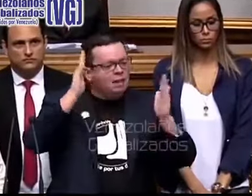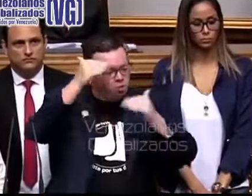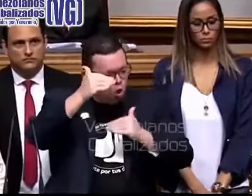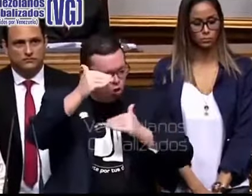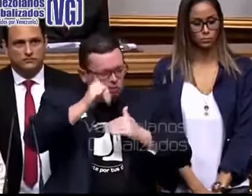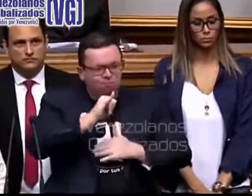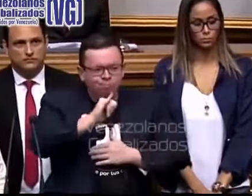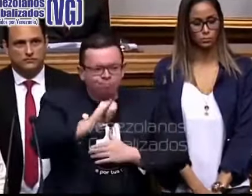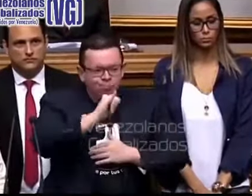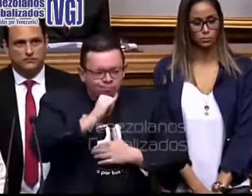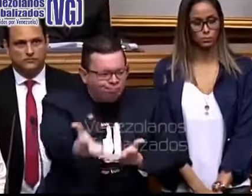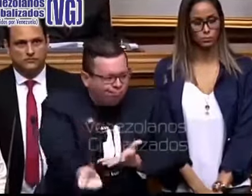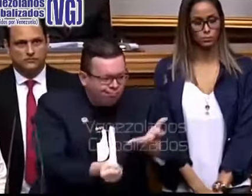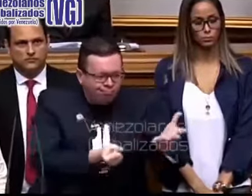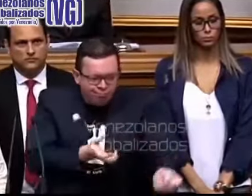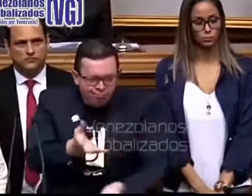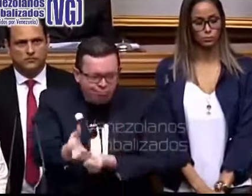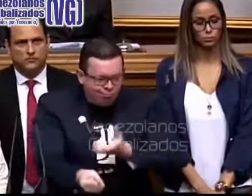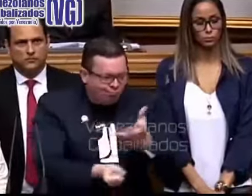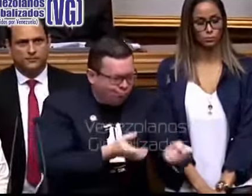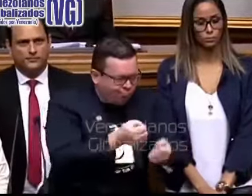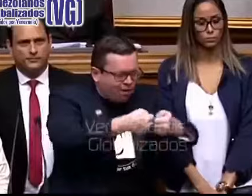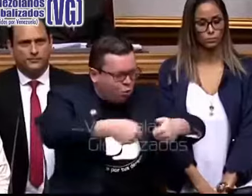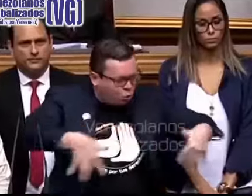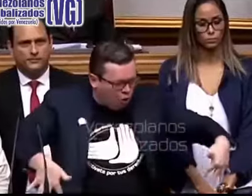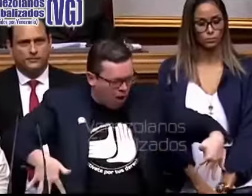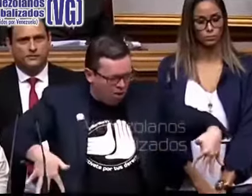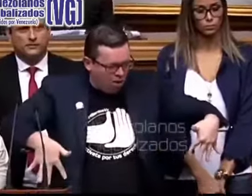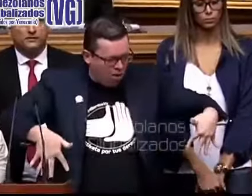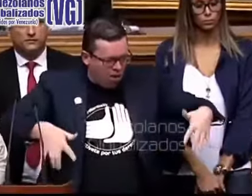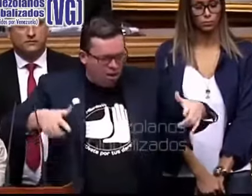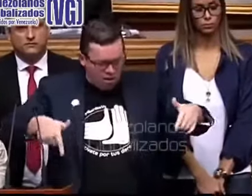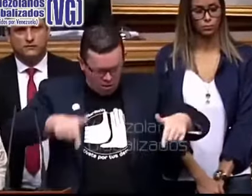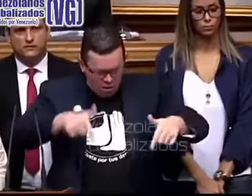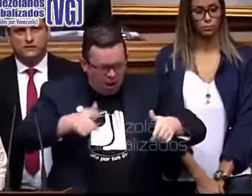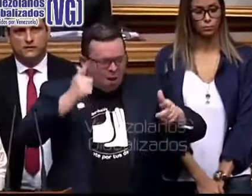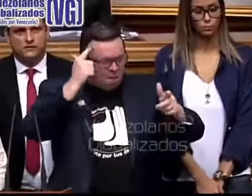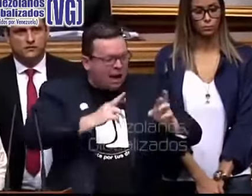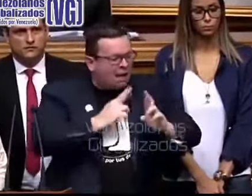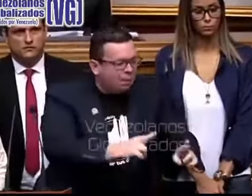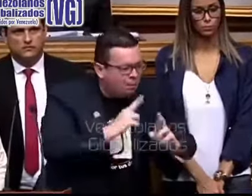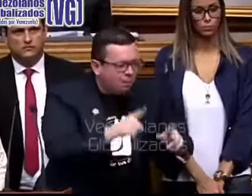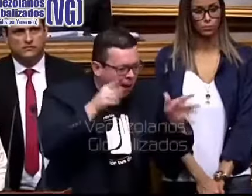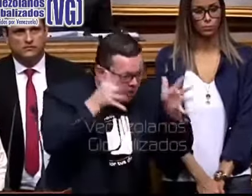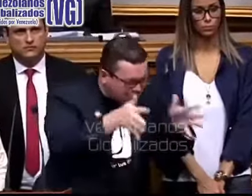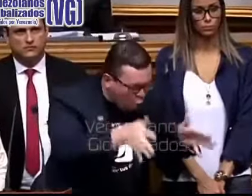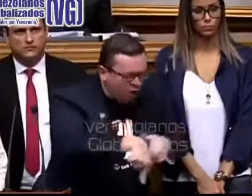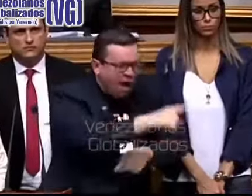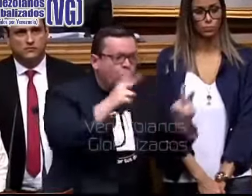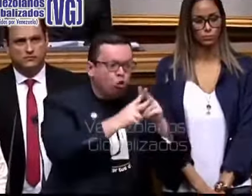Confederación Sordos de Venezuela, tenemos una unidad de atención a la víctima de violación de derechos humanos. Así que la ponemos